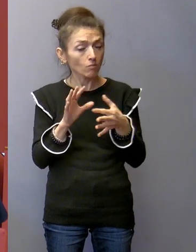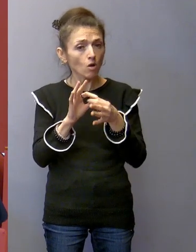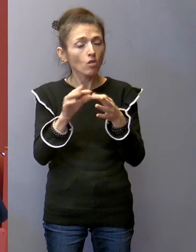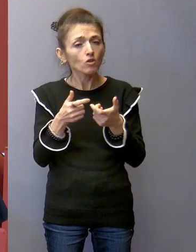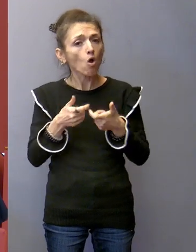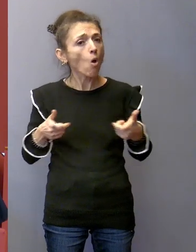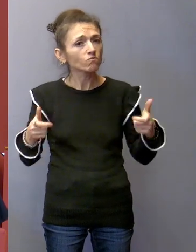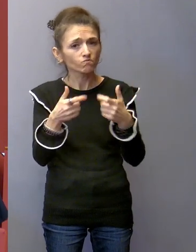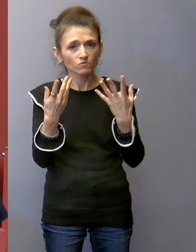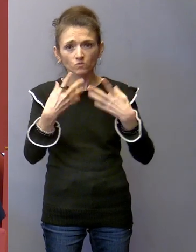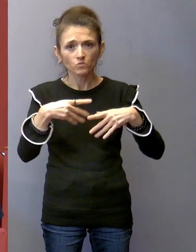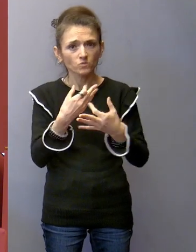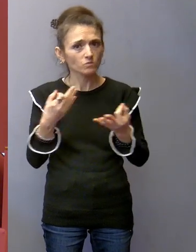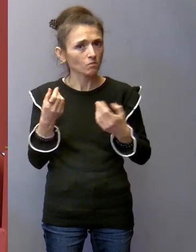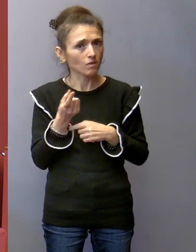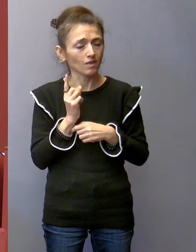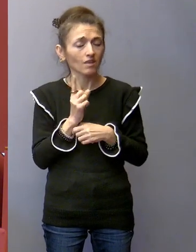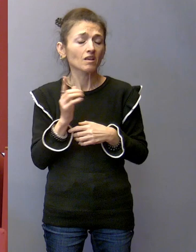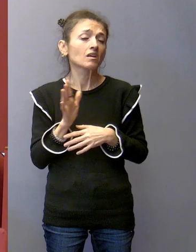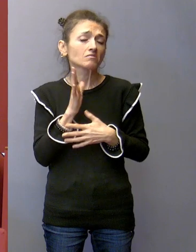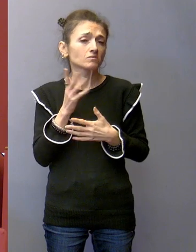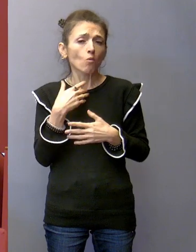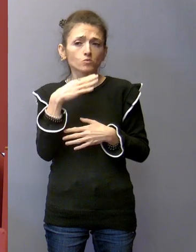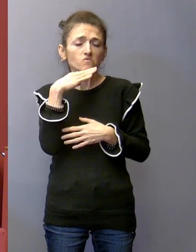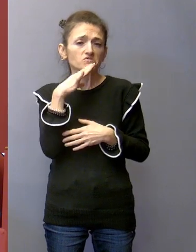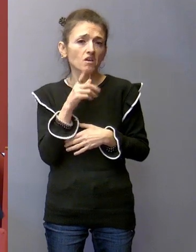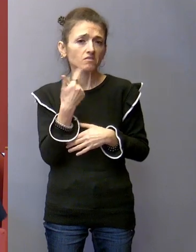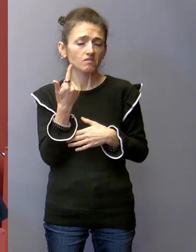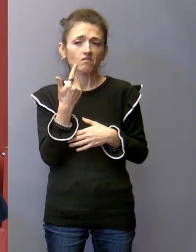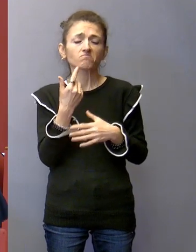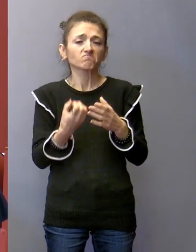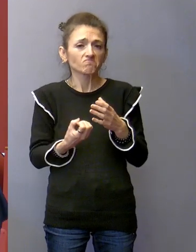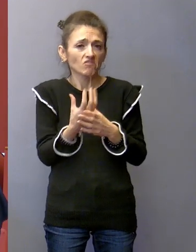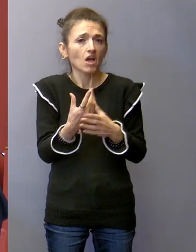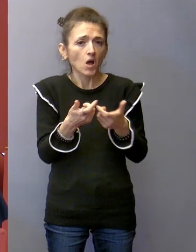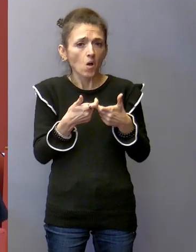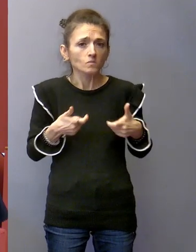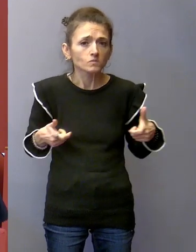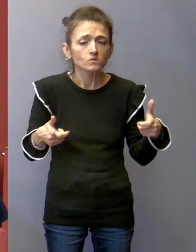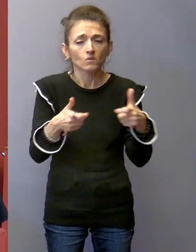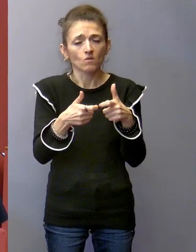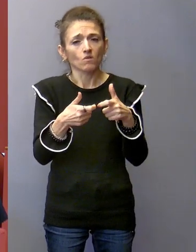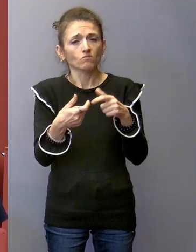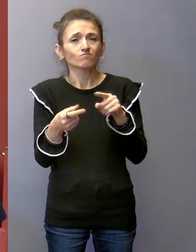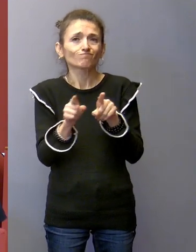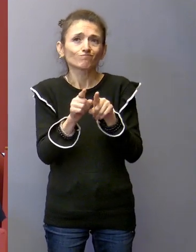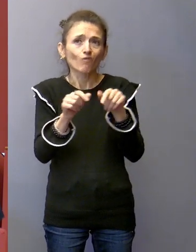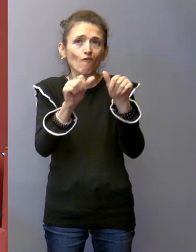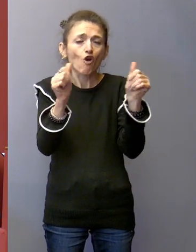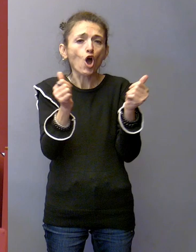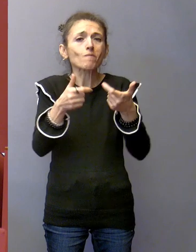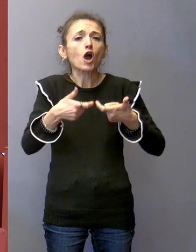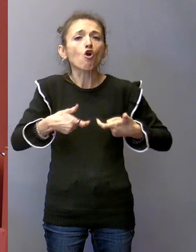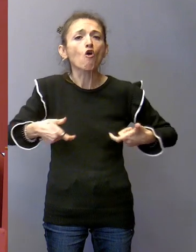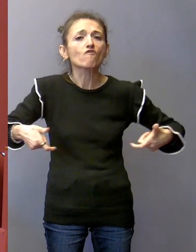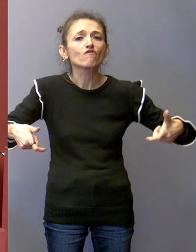fatto che ormai si pensi che sia ovviamente portare in una sorta di di rassegna come fosse un convegno l'abbiamo già detto